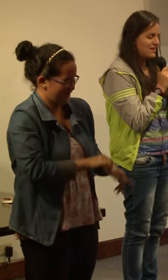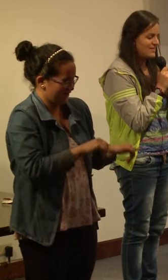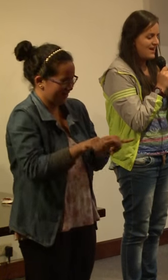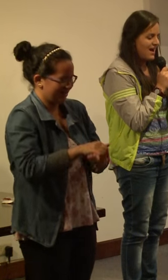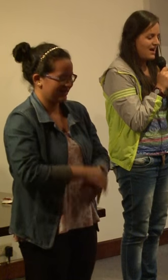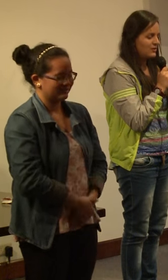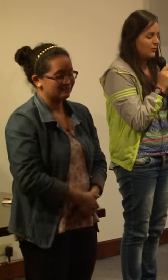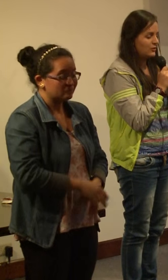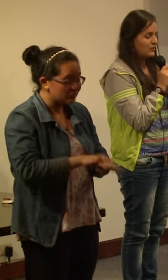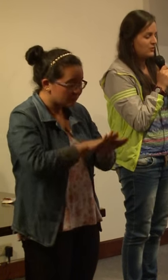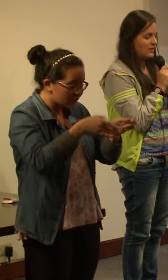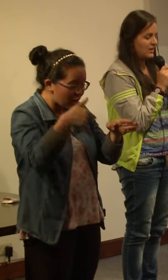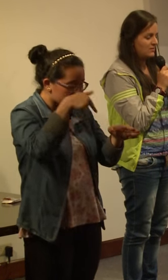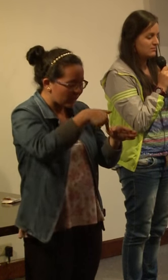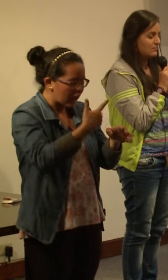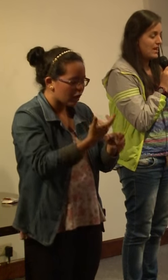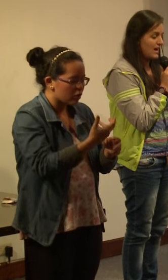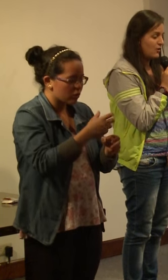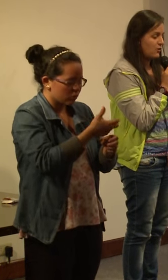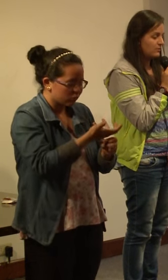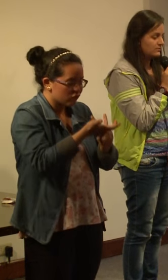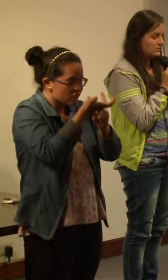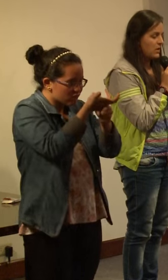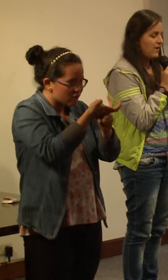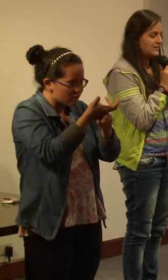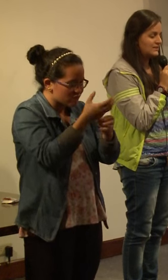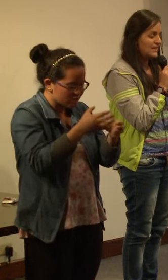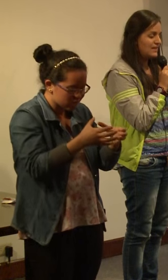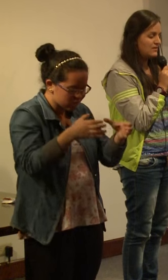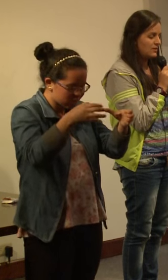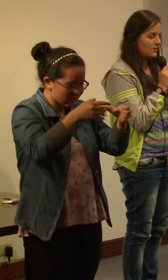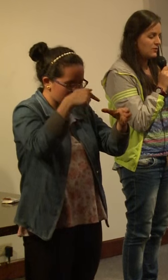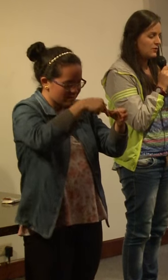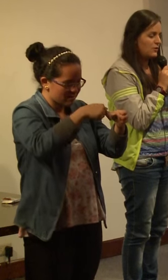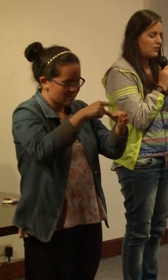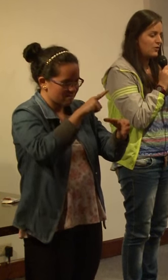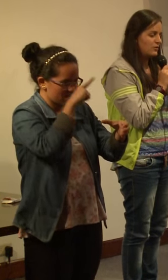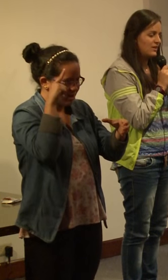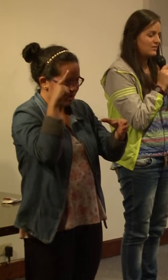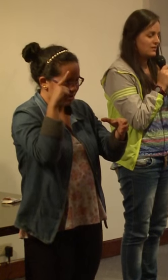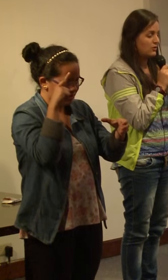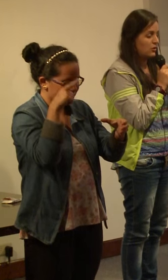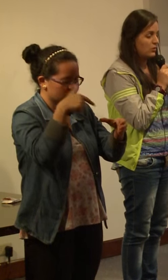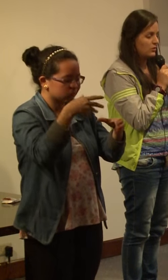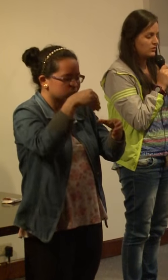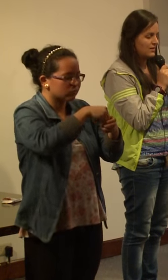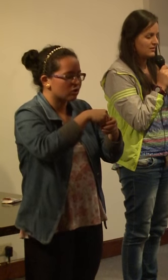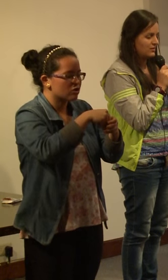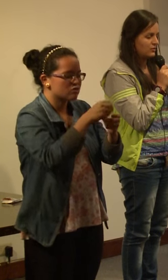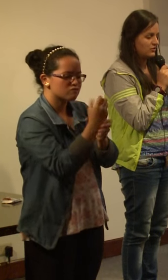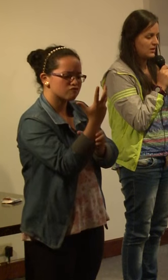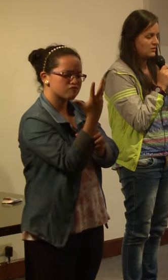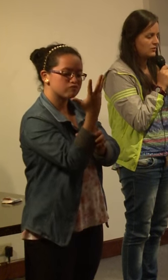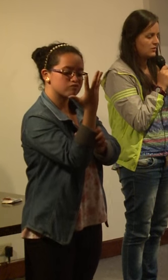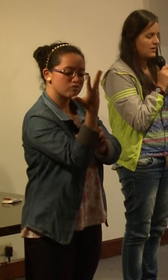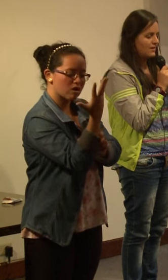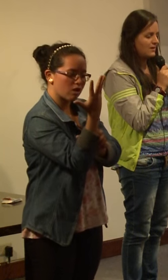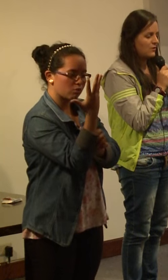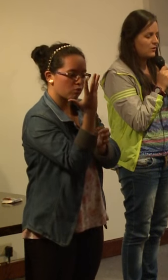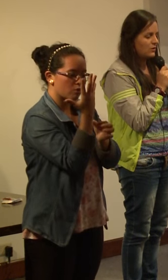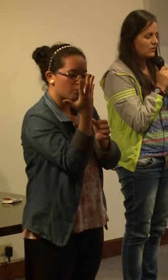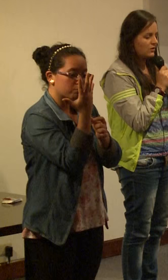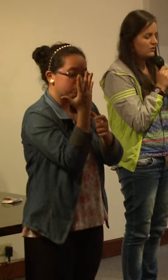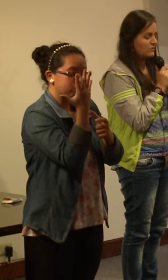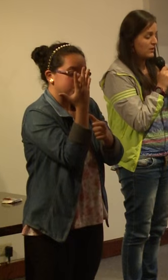Sobre esa mesa hay otro florero blanco, cilíndrico, con rosas robustas. Los tallos